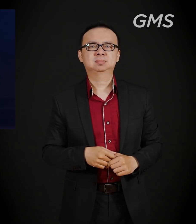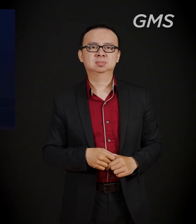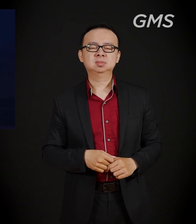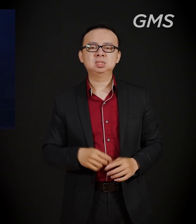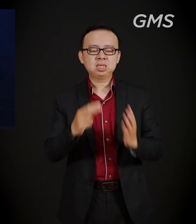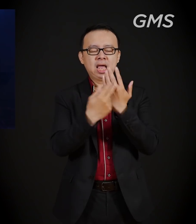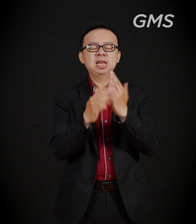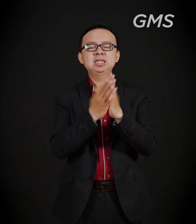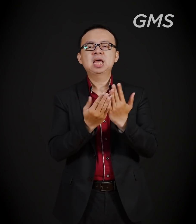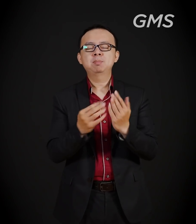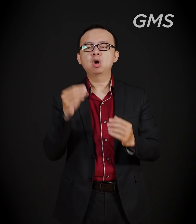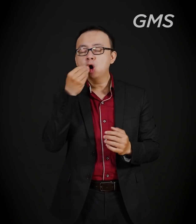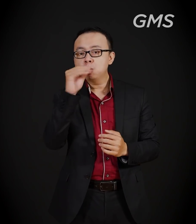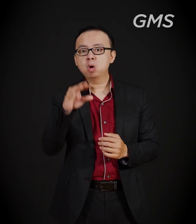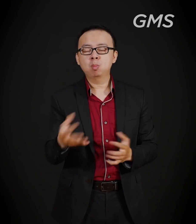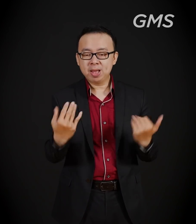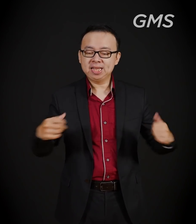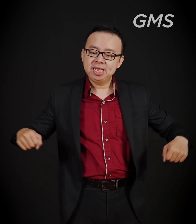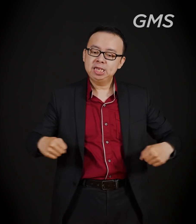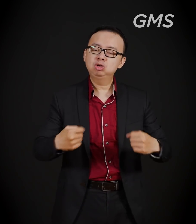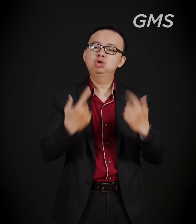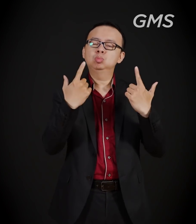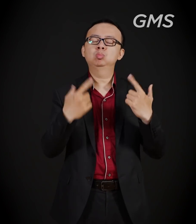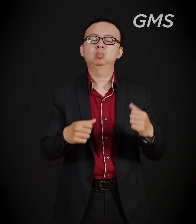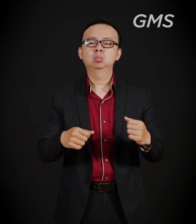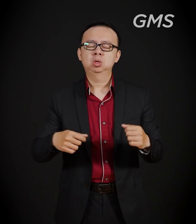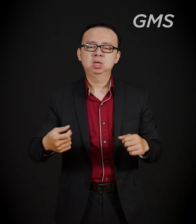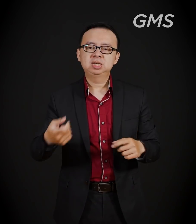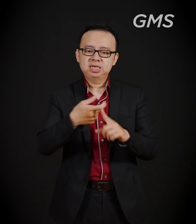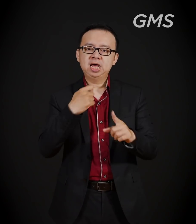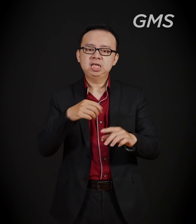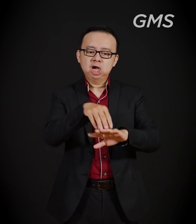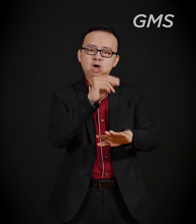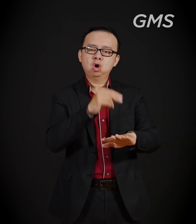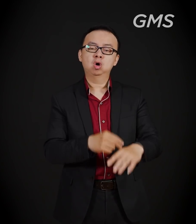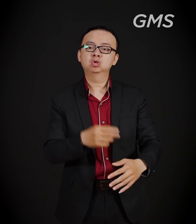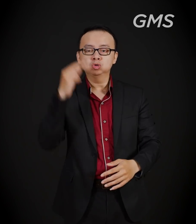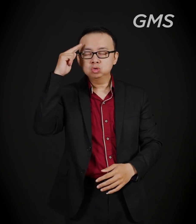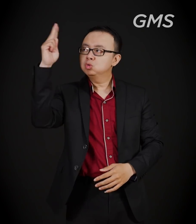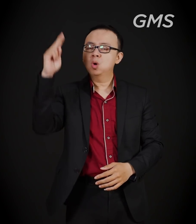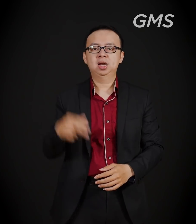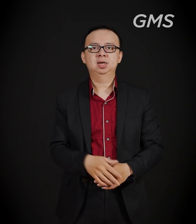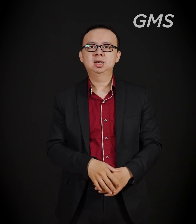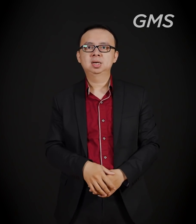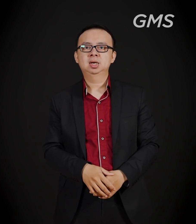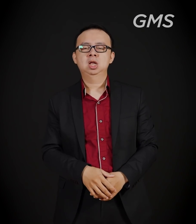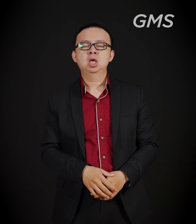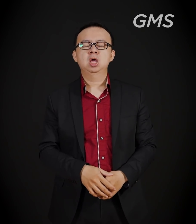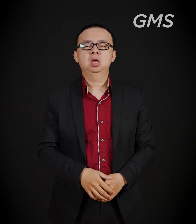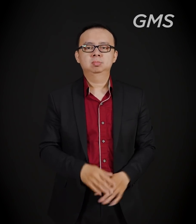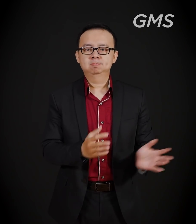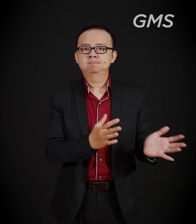hiduplah oleh roh. Dan kamu tidak akan mengikuti keinginan-keinginan daging. Saudara-saudara yang mungkin sudah mendapat